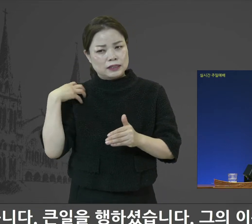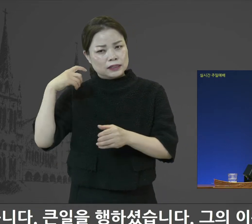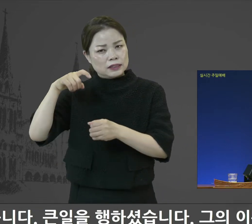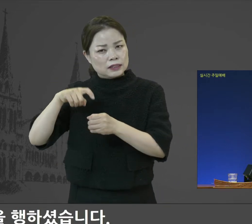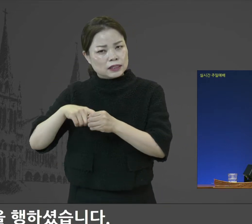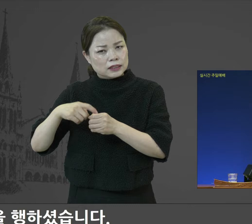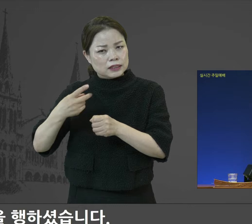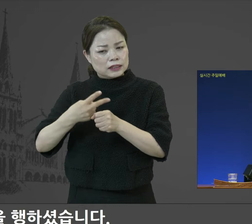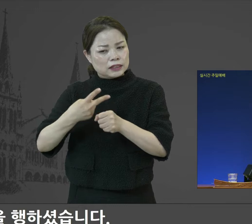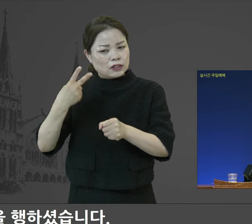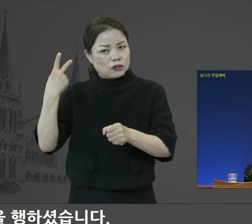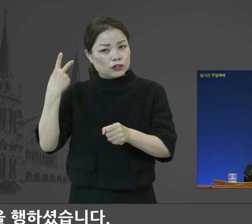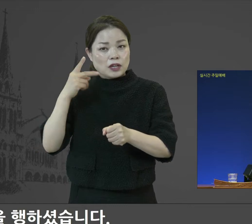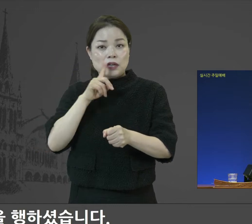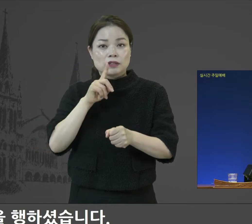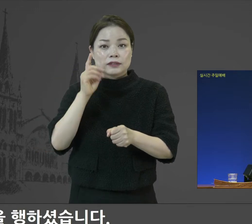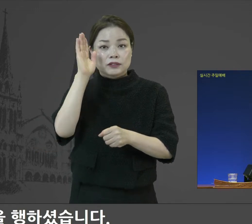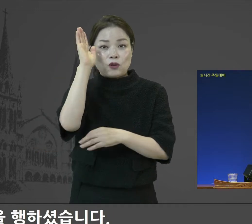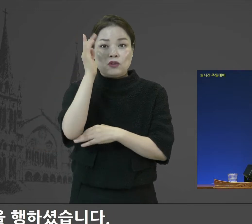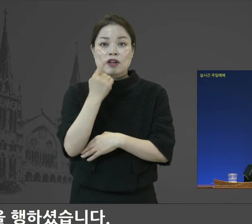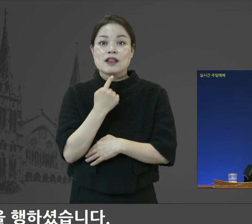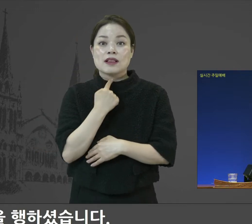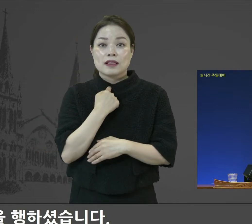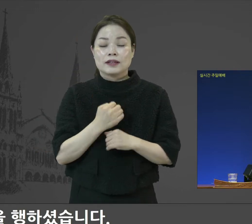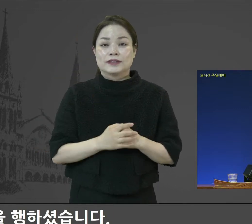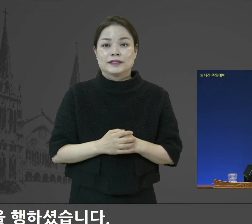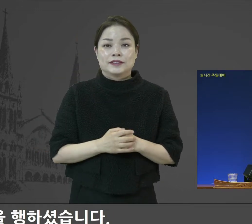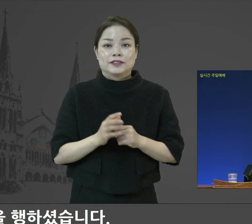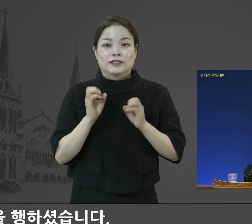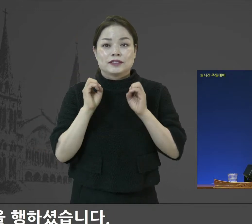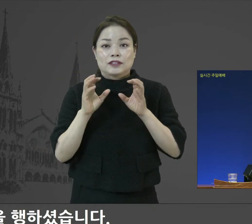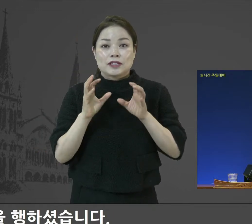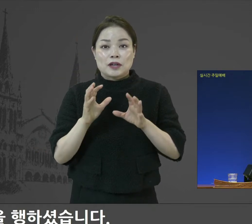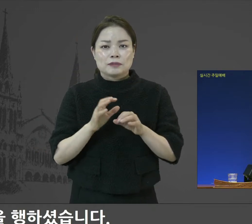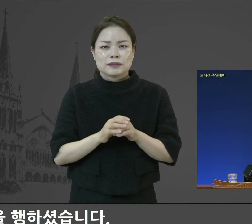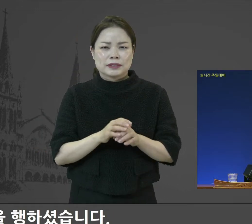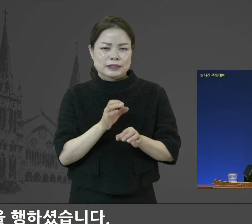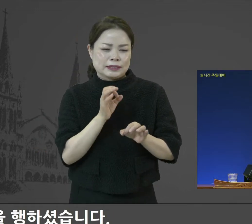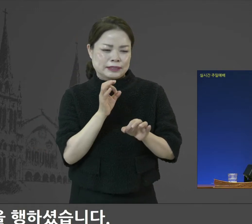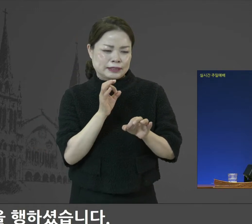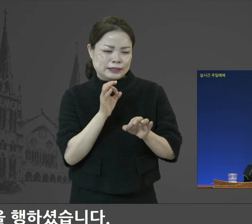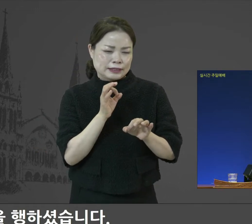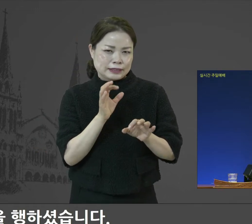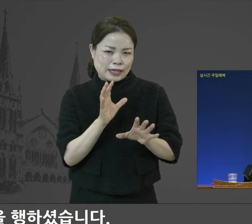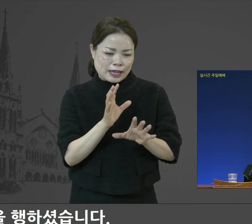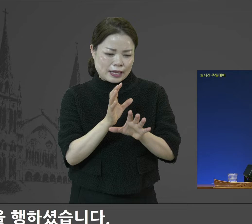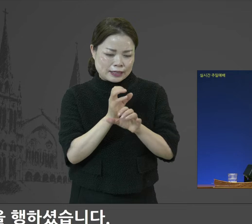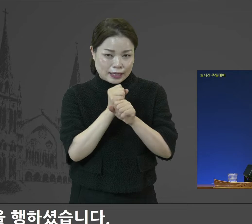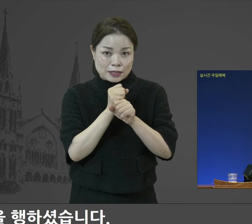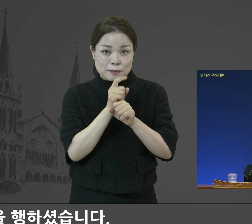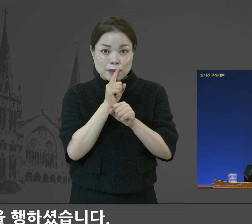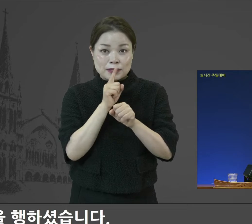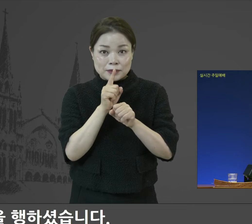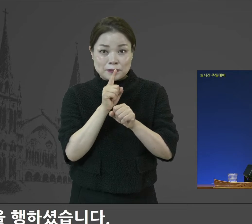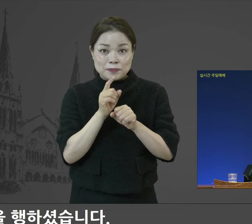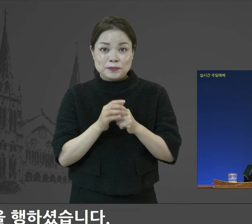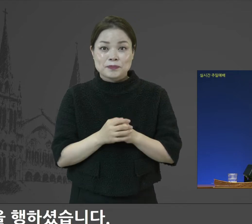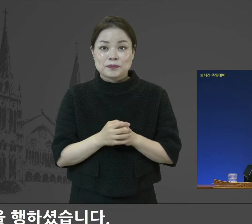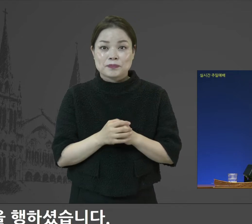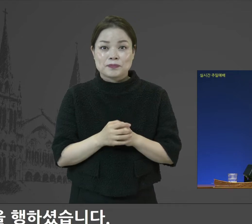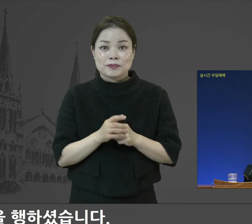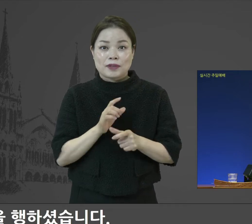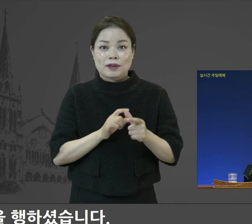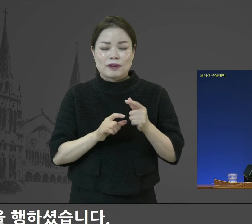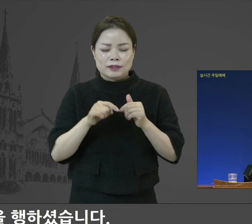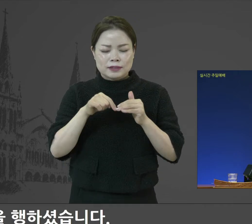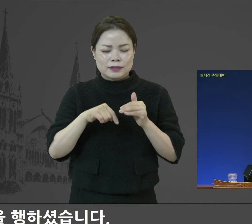전에 한번 말씀을 전한 적이 있습니다. 그때 전한 말씀을 이제 간단히 요약하고 오늘은 그 말씀 위에 더